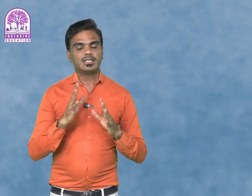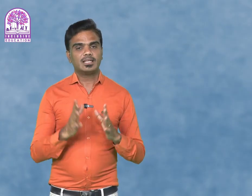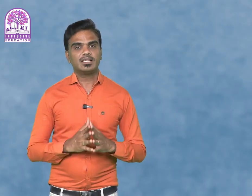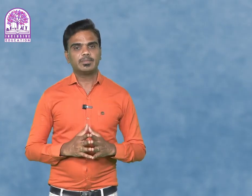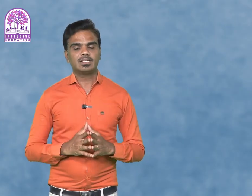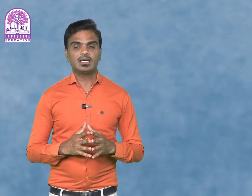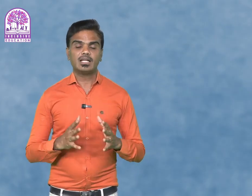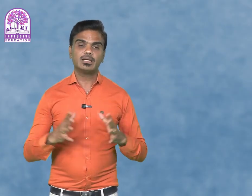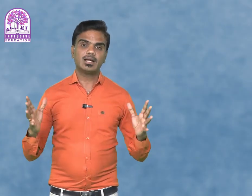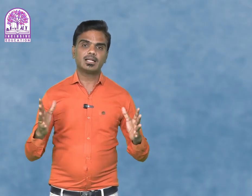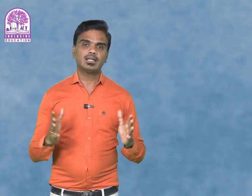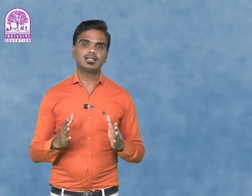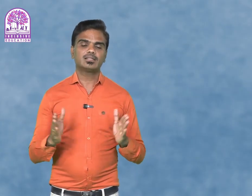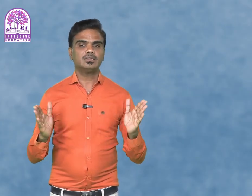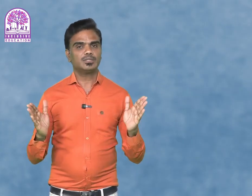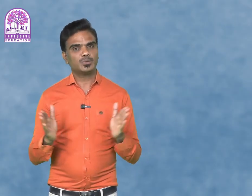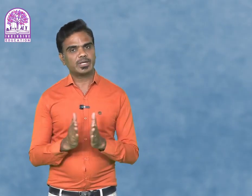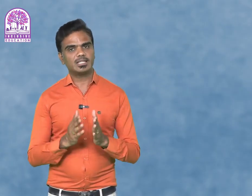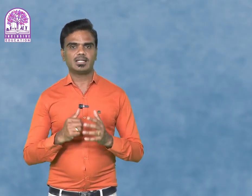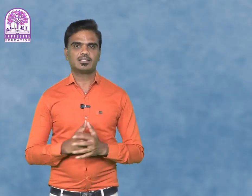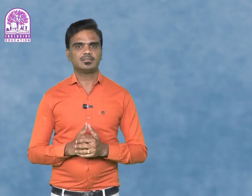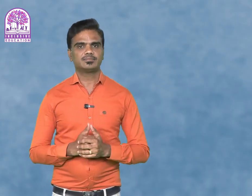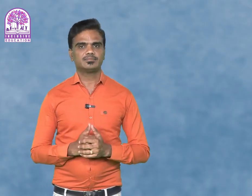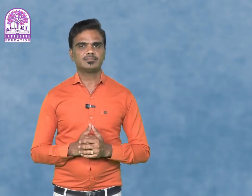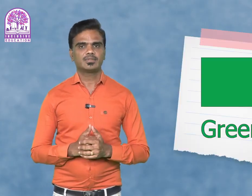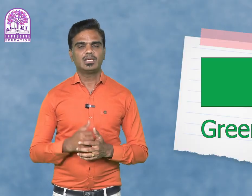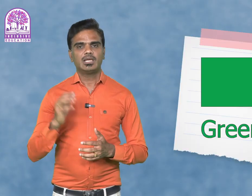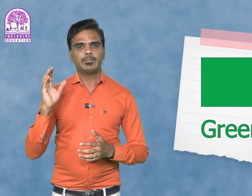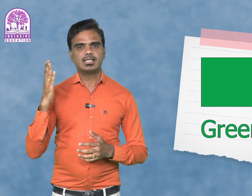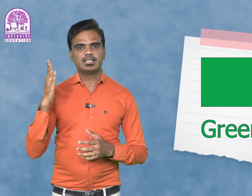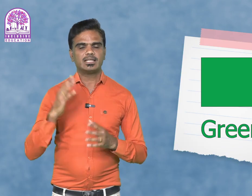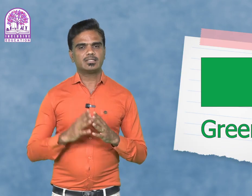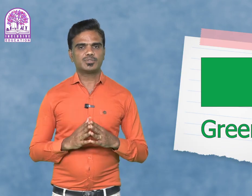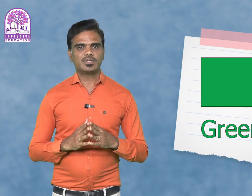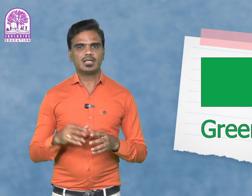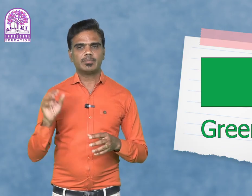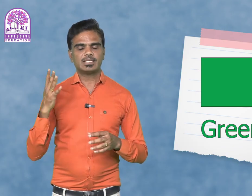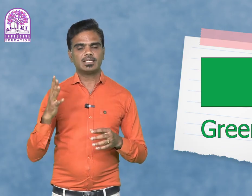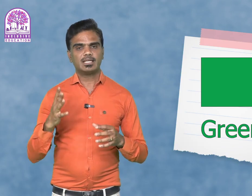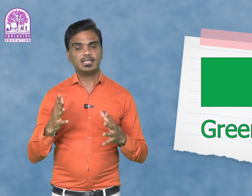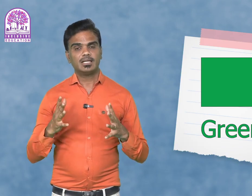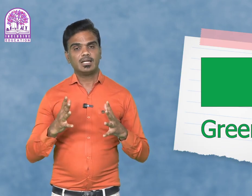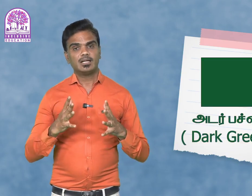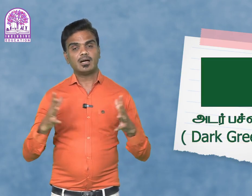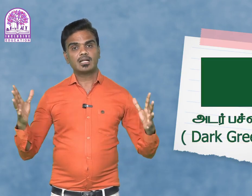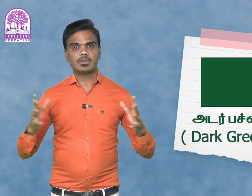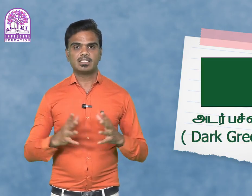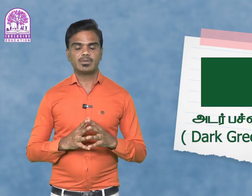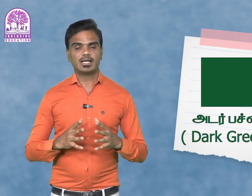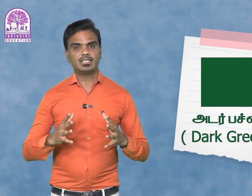இதில் எல்லாத்தையுமே பார்த்திங்கன்னா அதிகமான கலர் இருக்குது, குறைந்த கலர் இருக்குது. இப்போ பச்சைன்னு எடுத்துக்கணும்னு வச்சுக்கோங்களேன். இப்போ பச்சையிலேயே டார்க் பச்சைமாங்க, அதிக